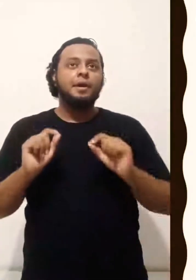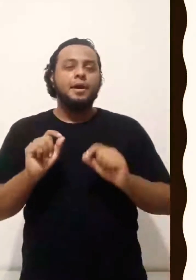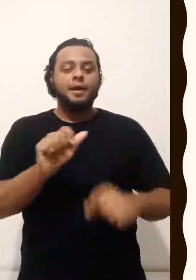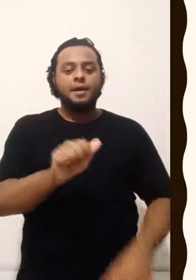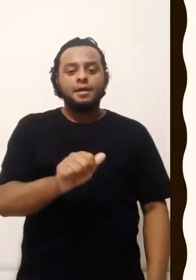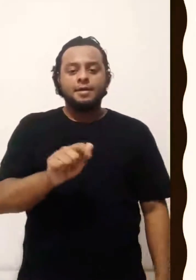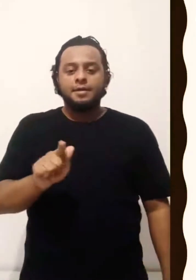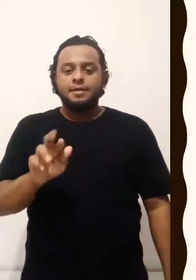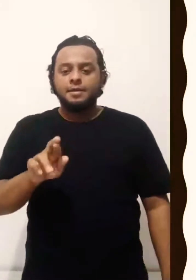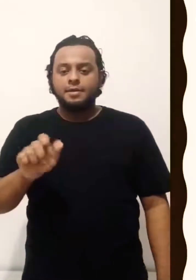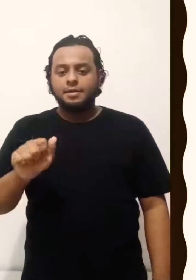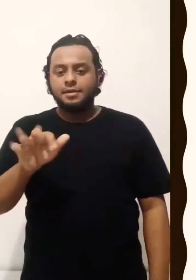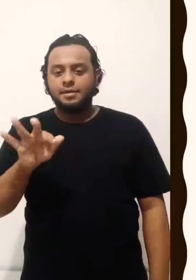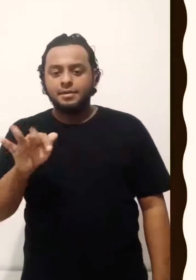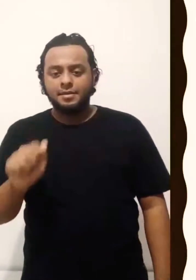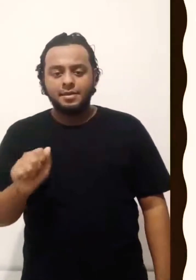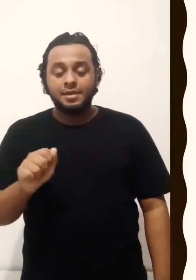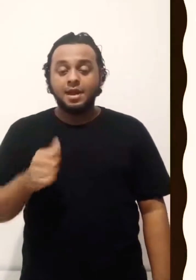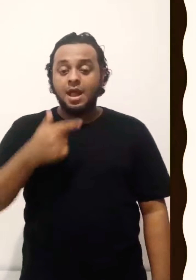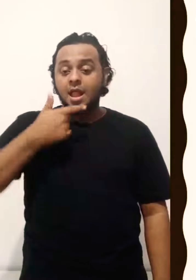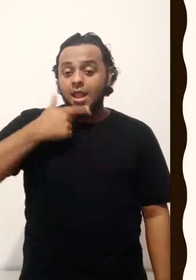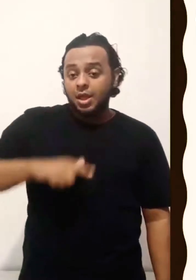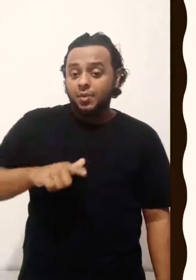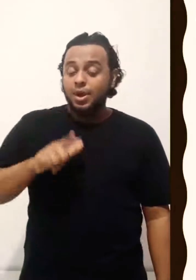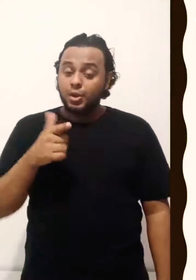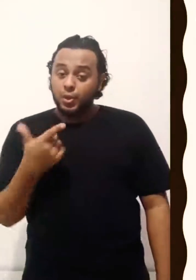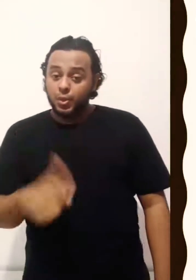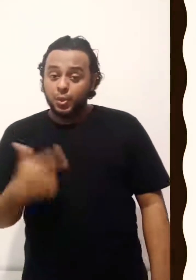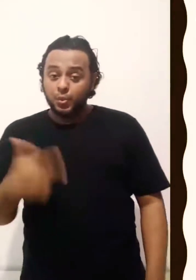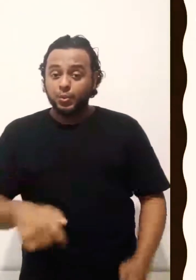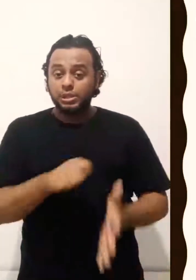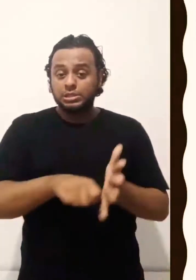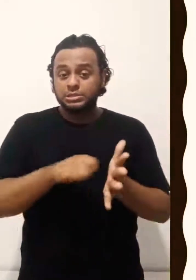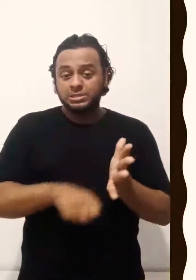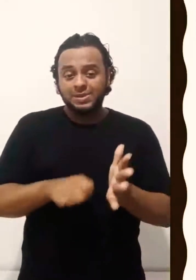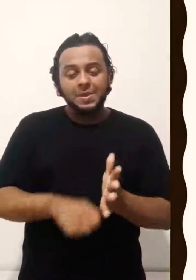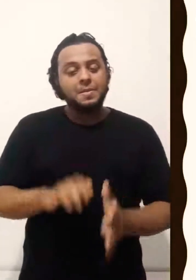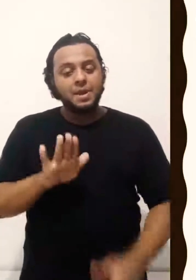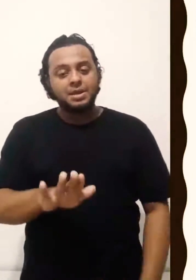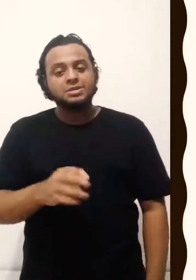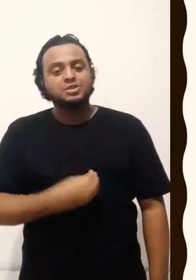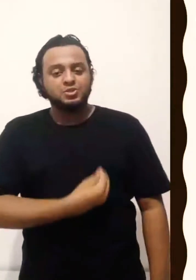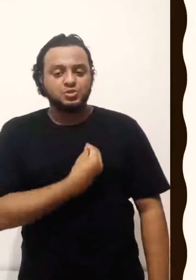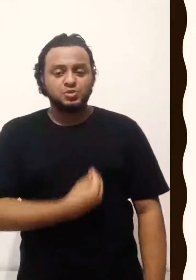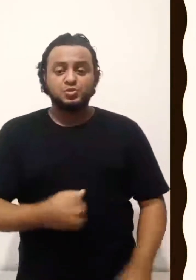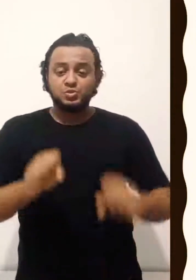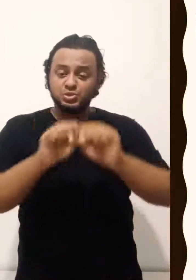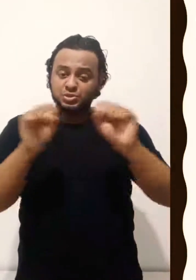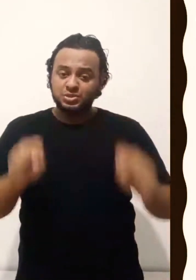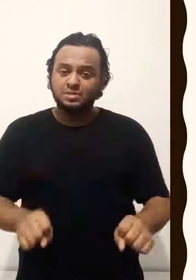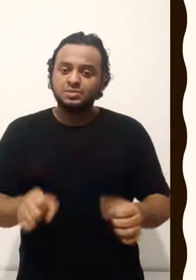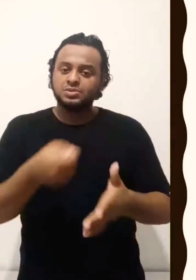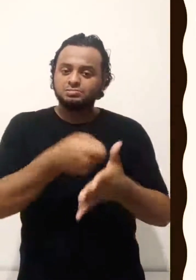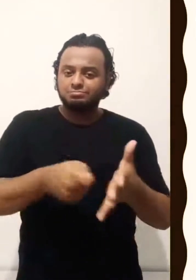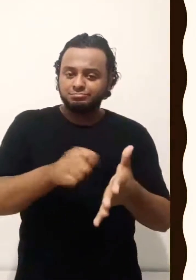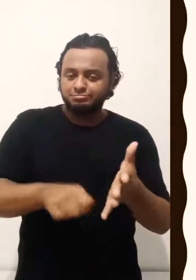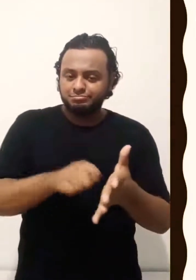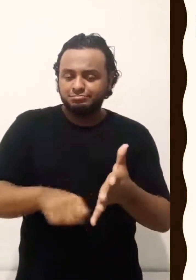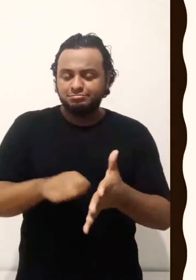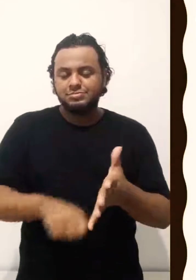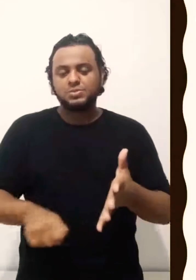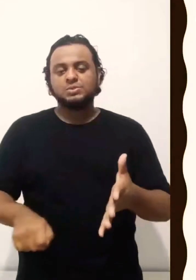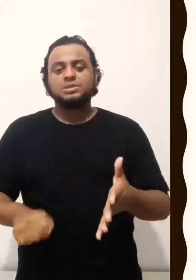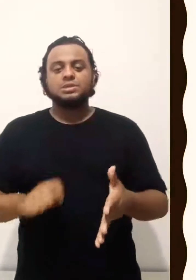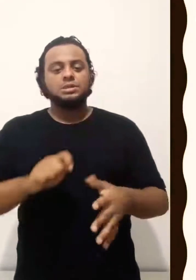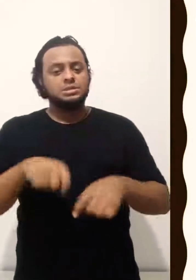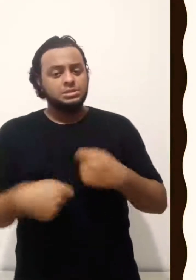língua ágrafa, uma língua que não tem grafia. Mas existe um sistema de representação de sinais e